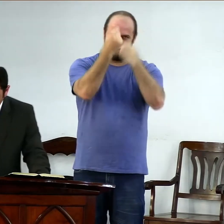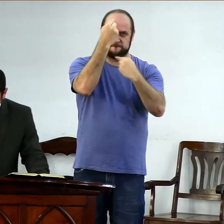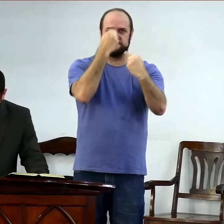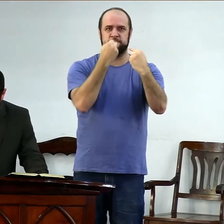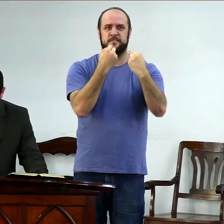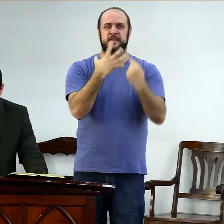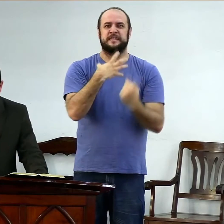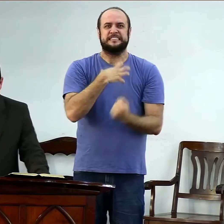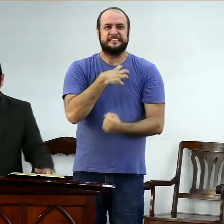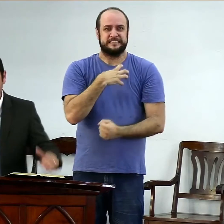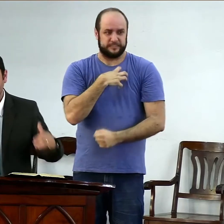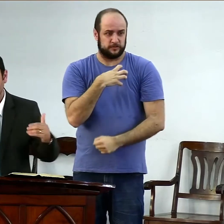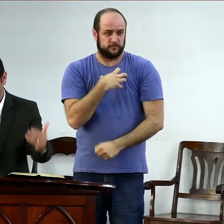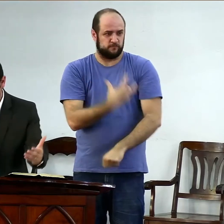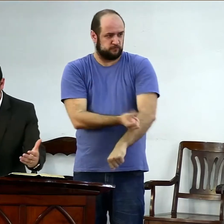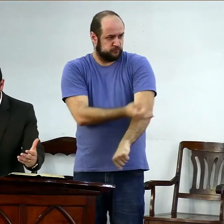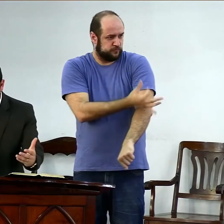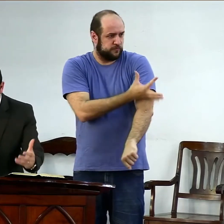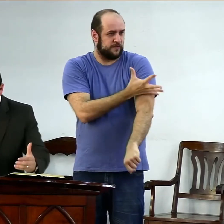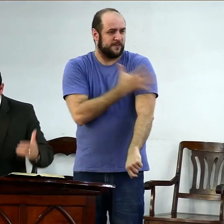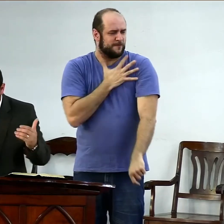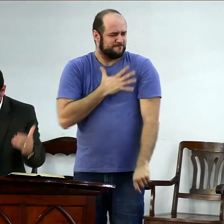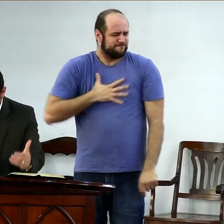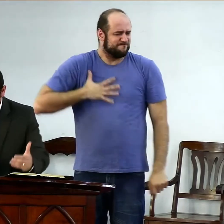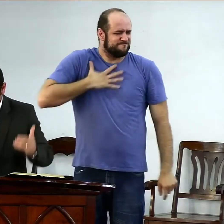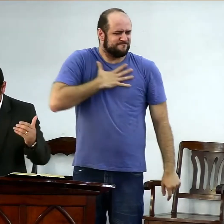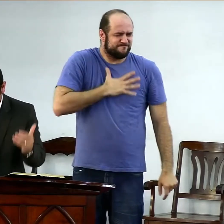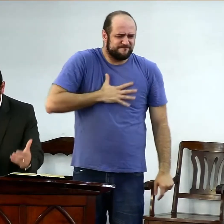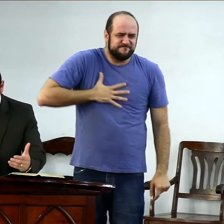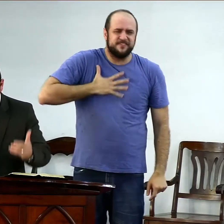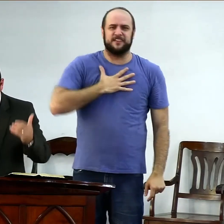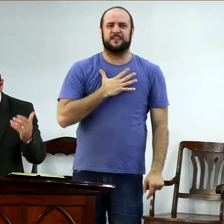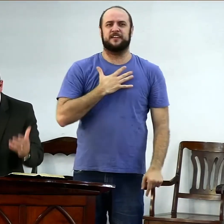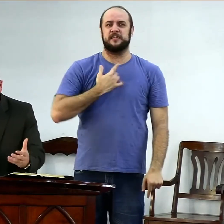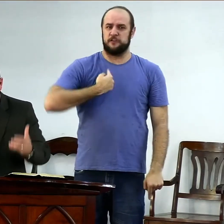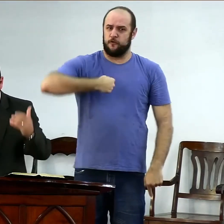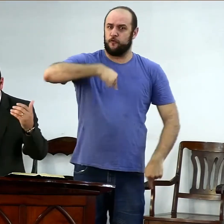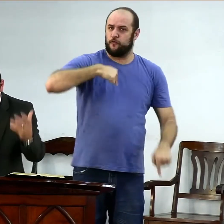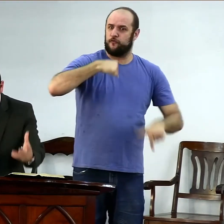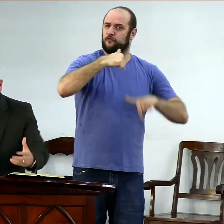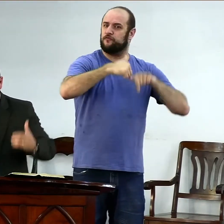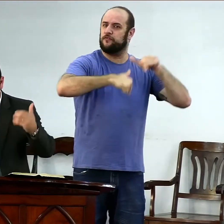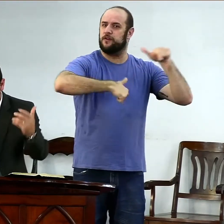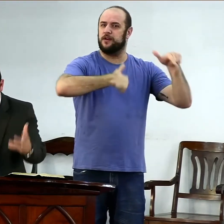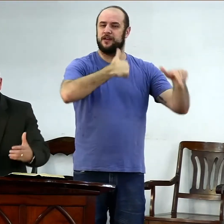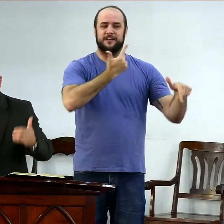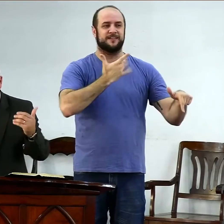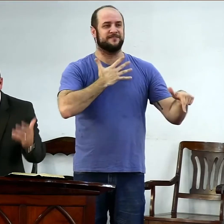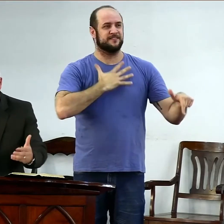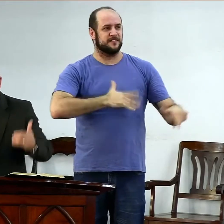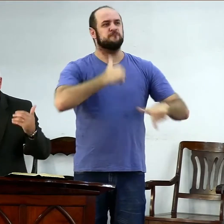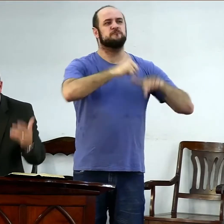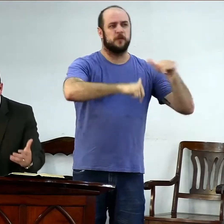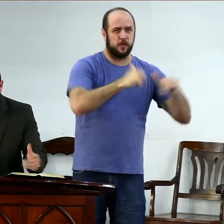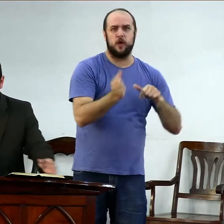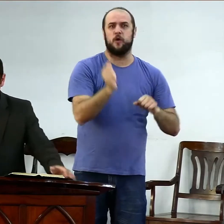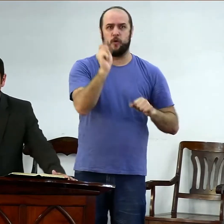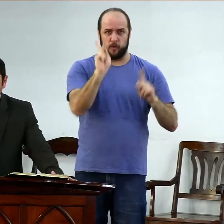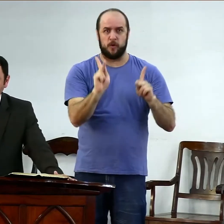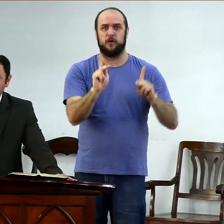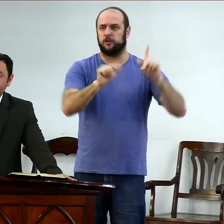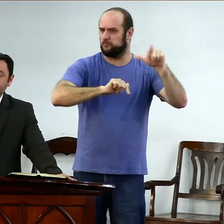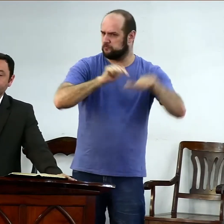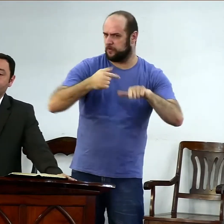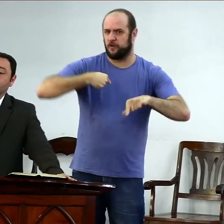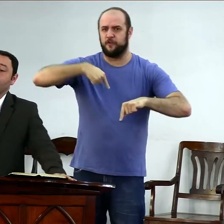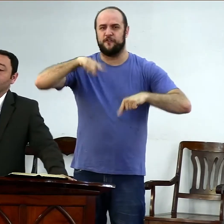nossos sentimentos a satisfação, e as nossas ações serão fazer, trabalhar, realizar algo